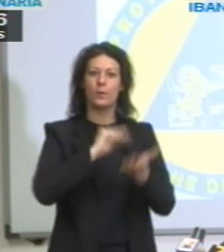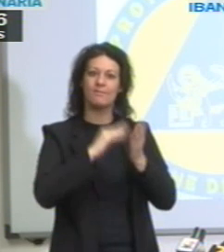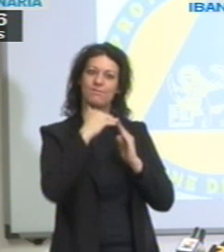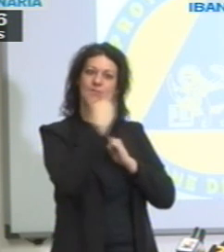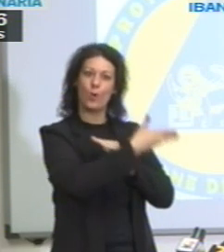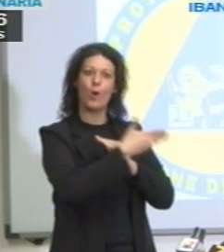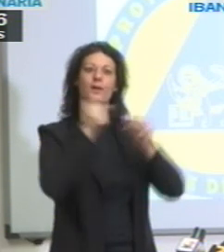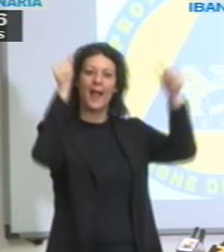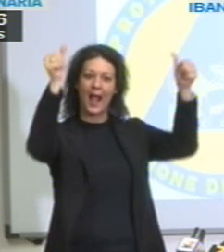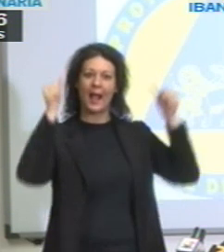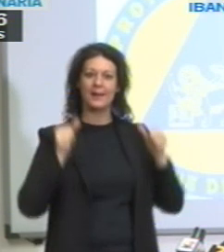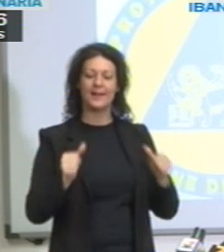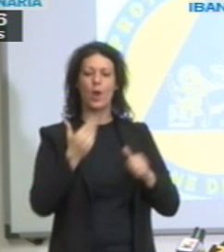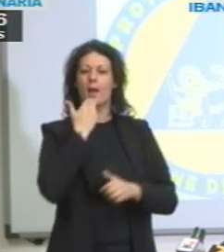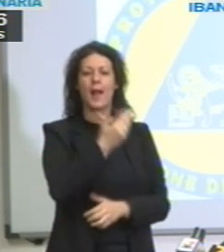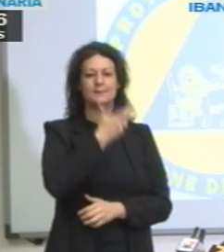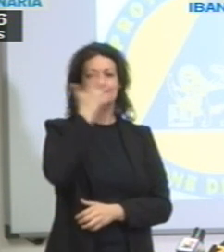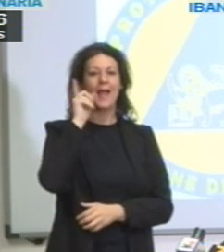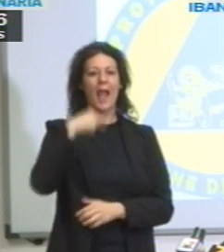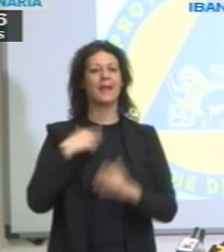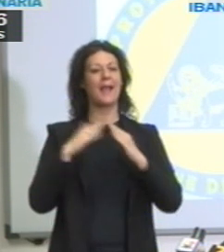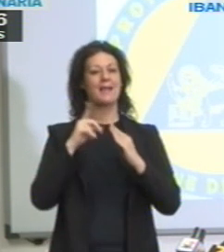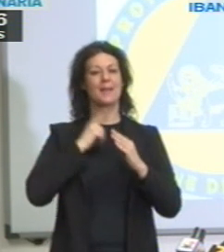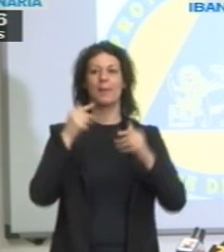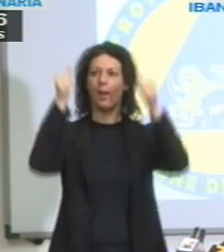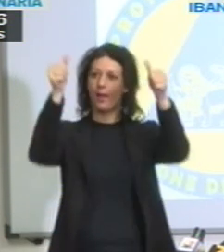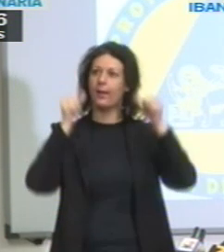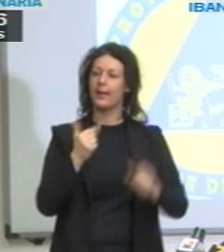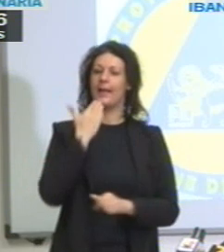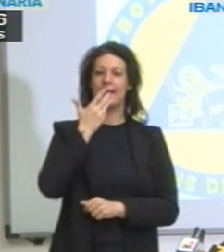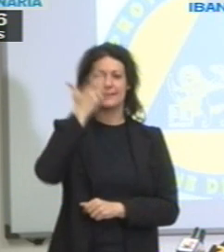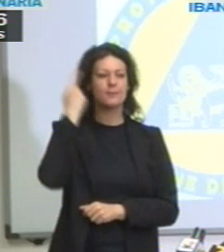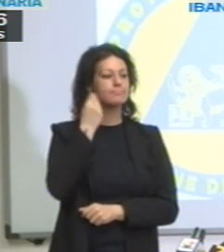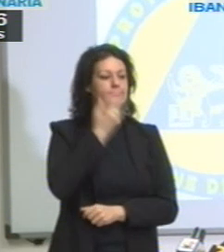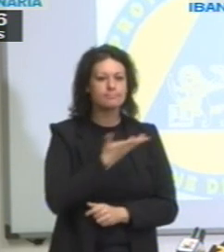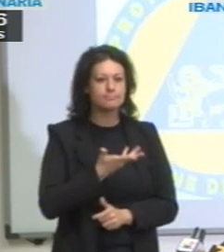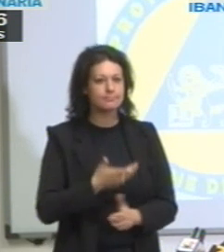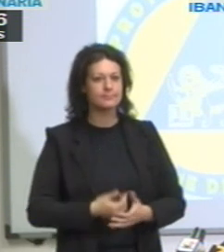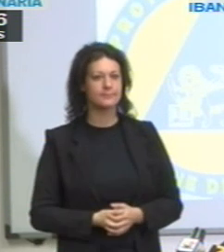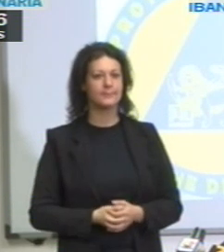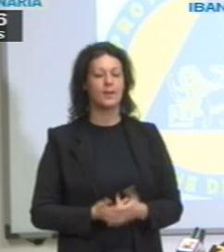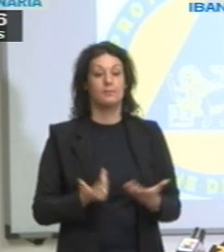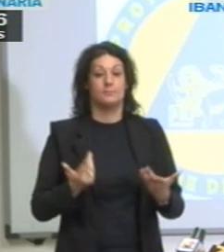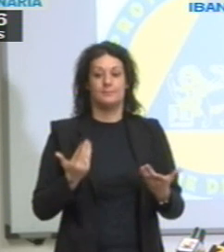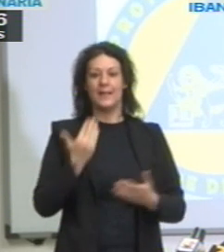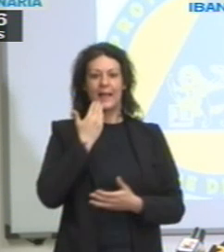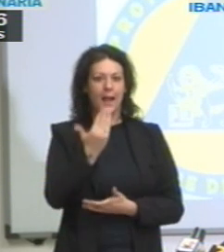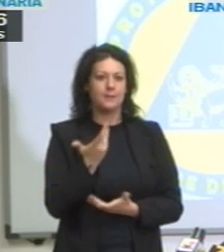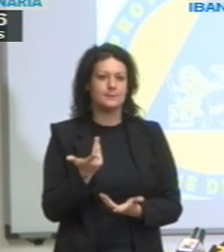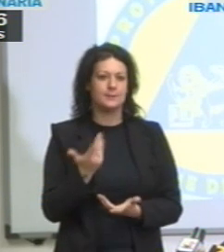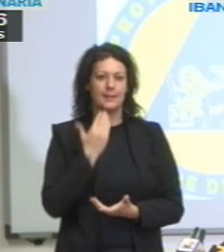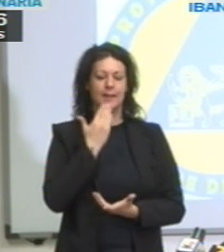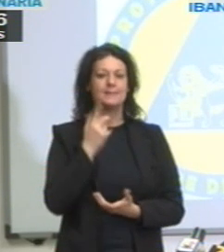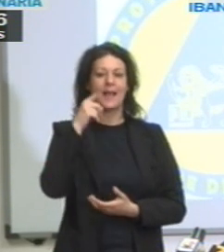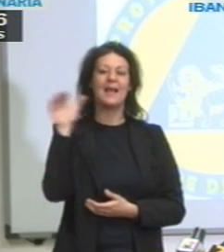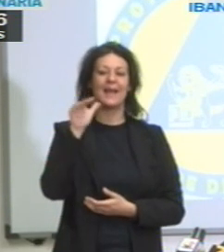uno davanti a casa mia tempo fa. E ringrazio tutti, ringrazio anche questi ragazzi che l'hanno fatto, ovviamente è